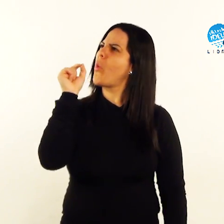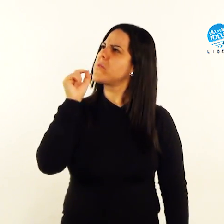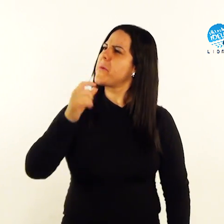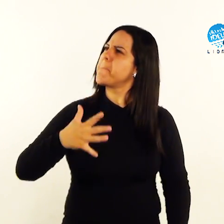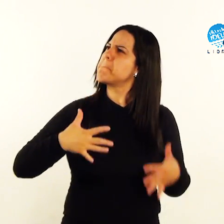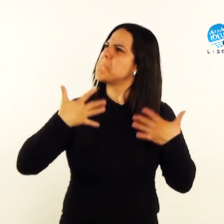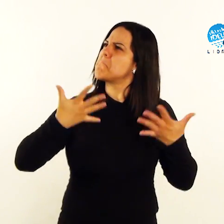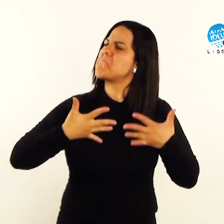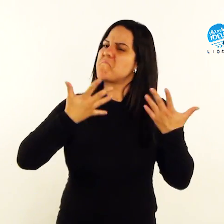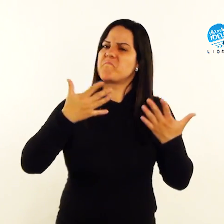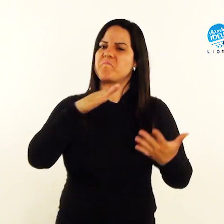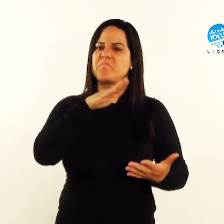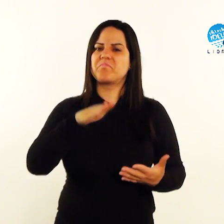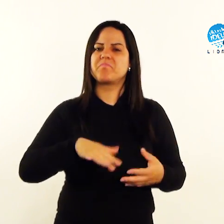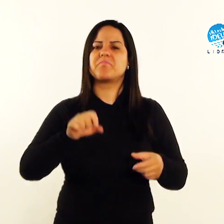ter motivado Zaqueu. Eu não